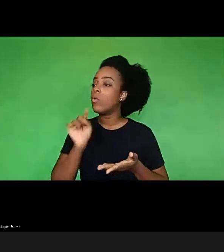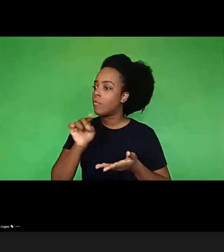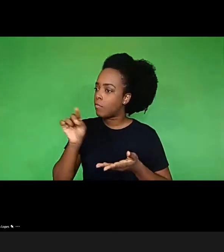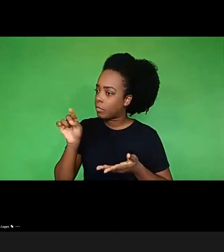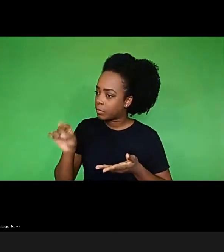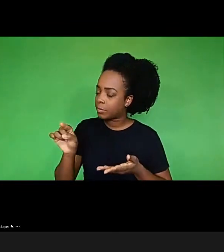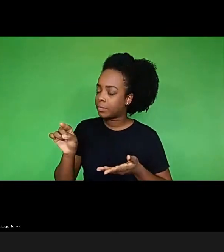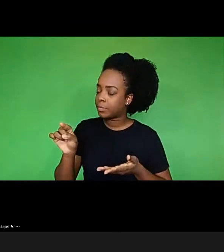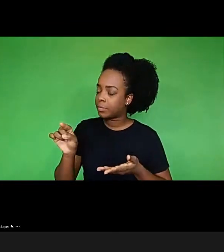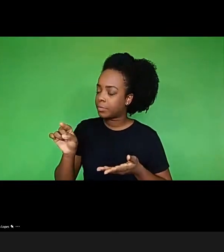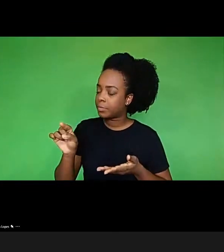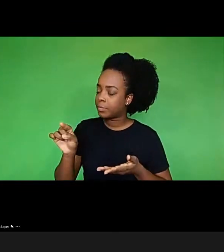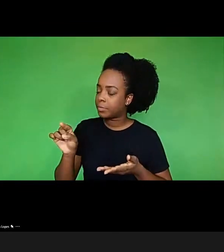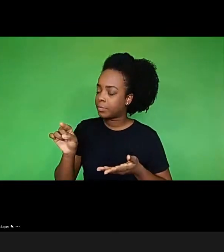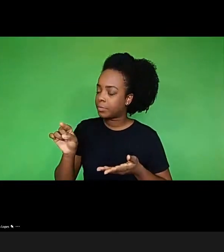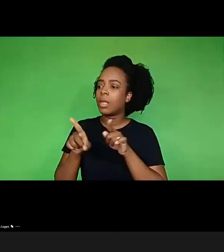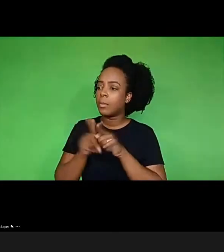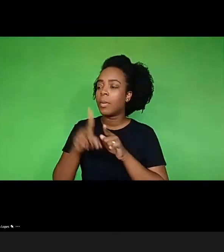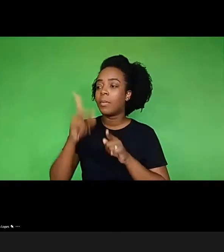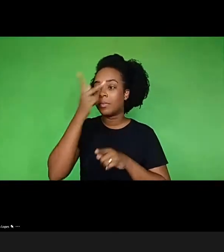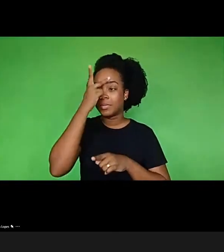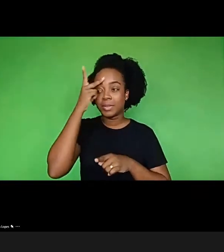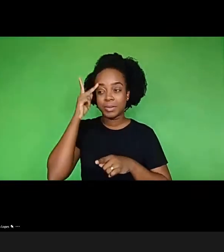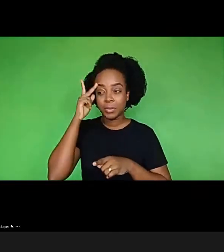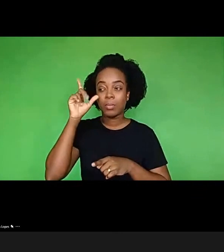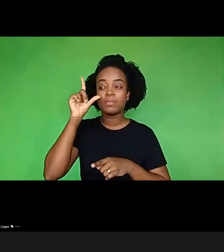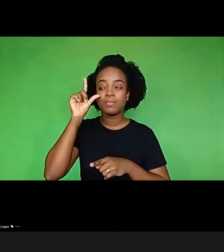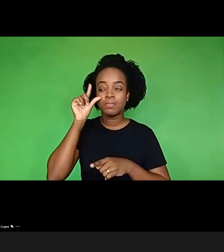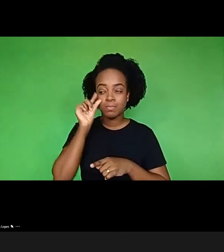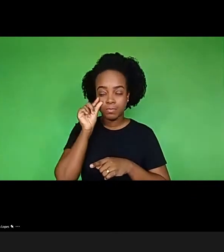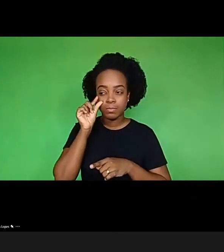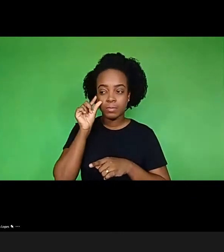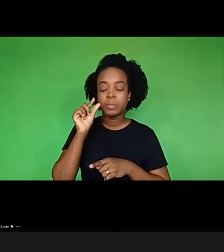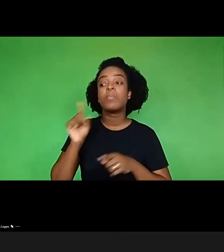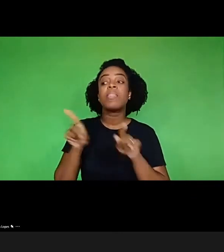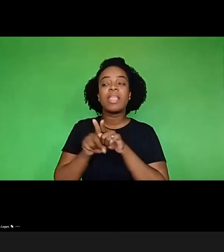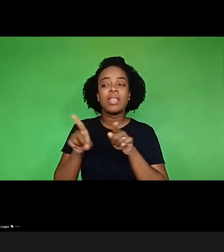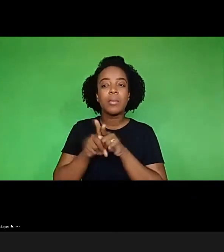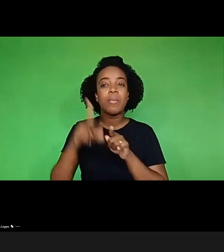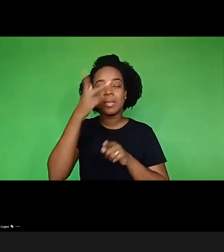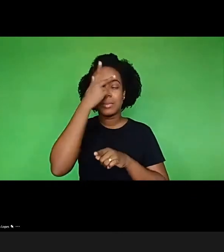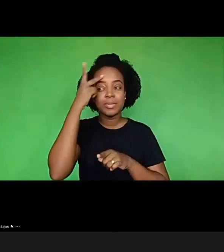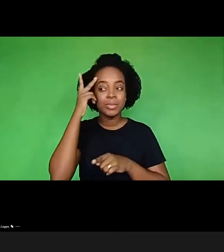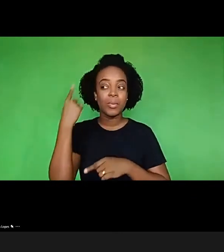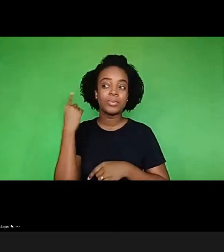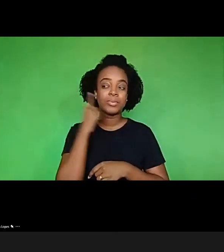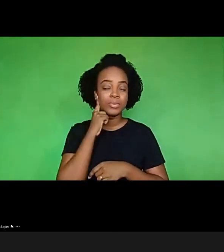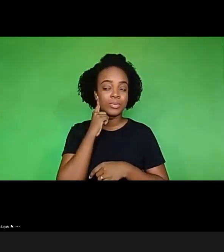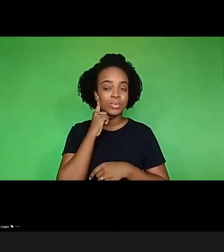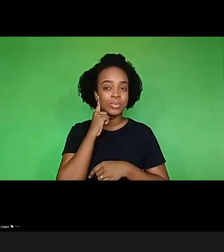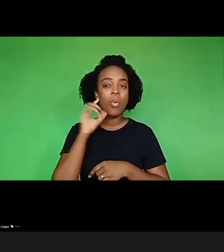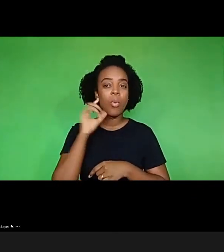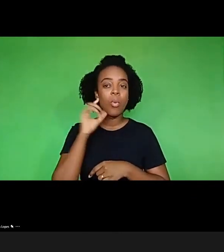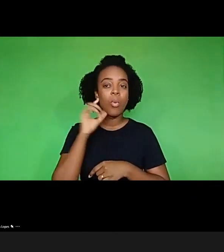têm tanta dificuldade visual quanto auditiva ou outras